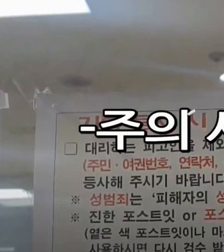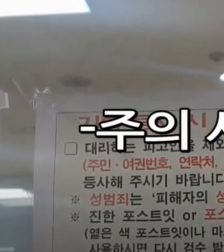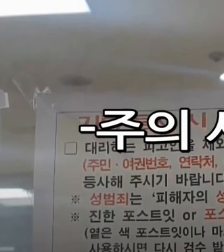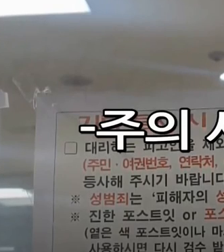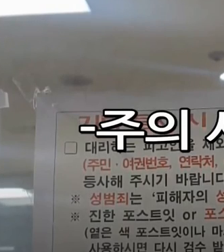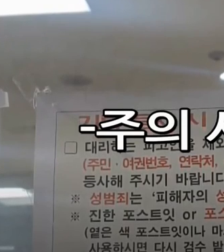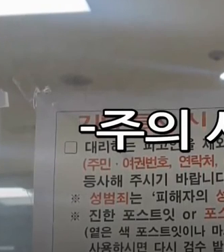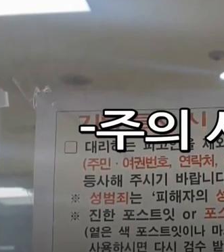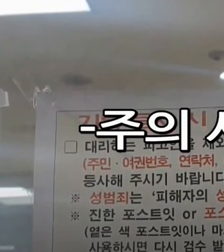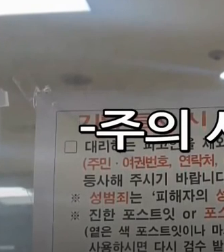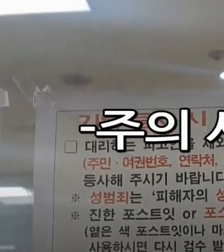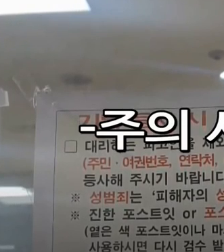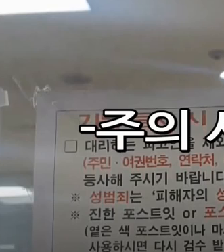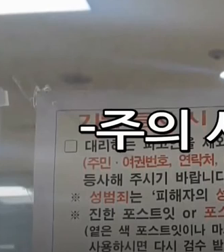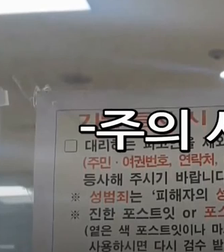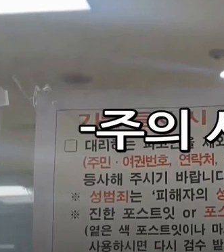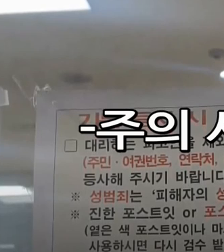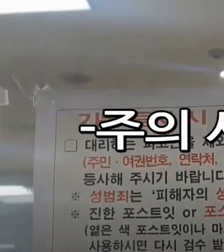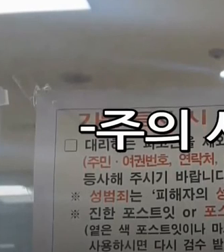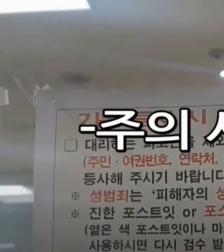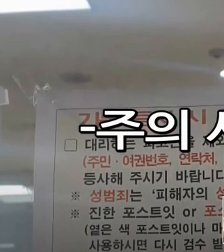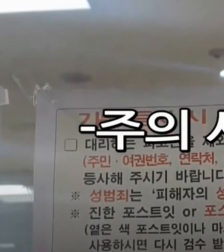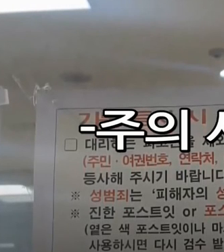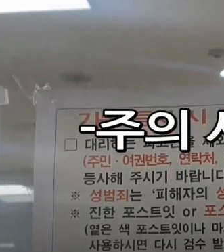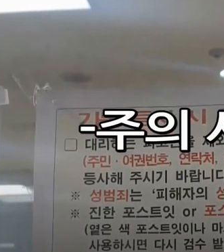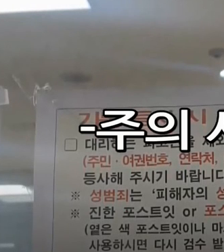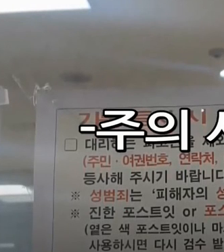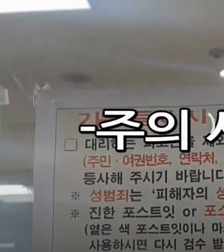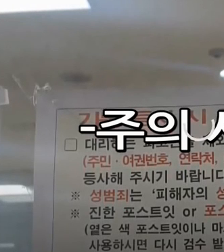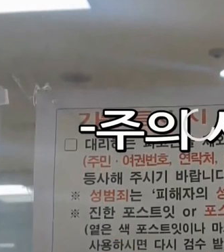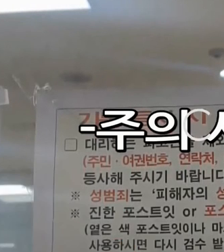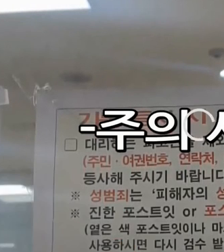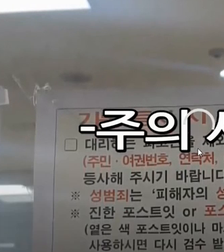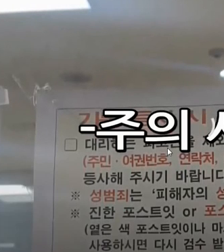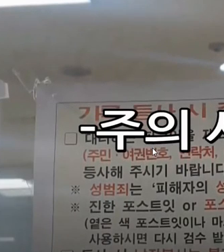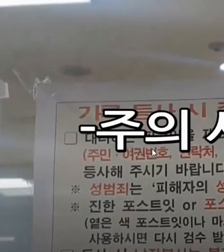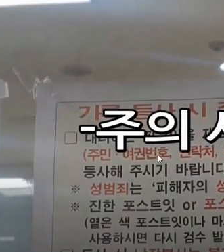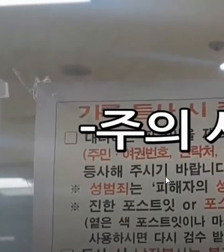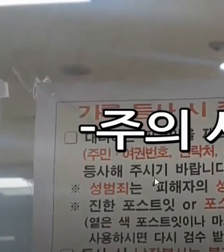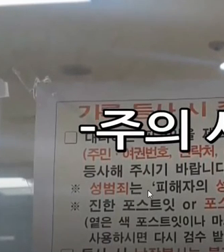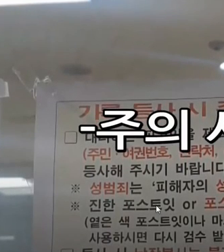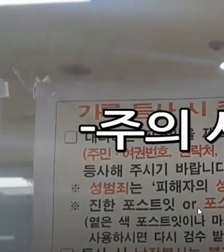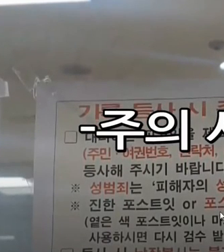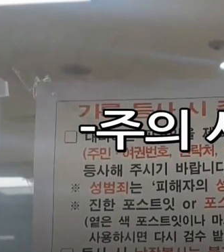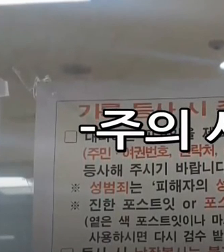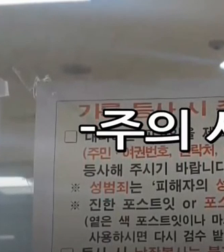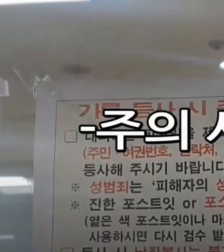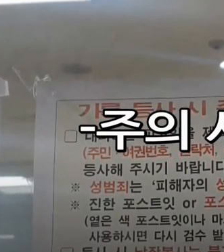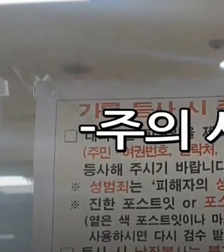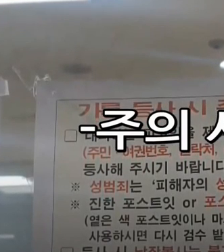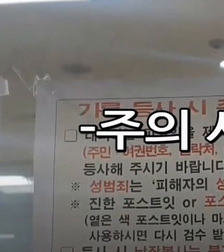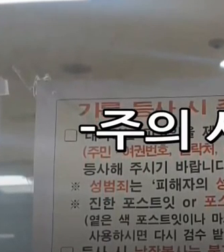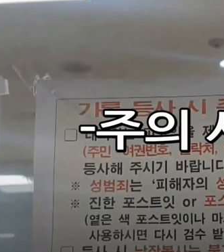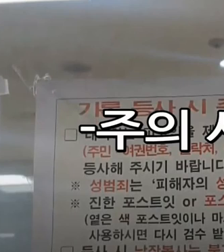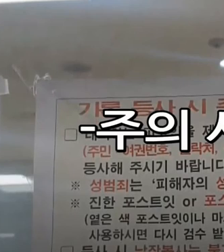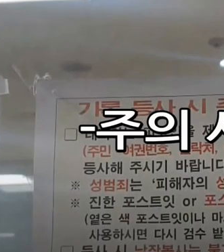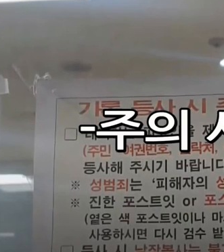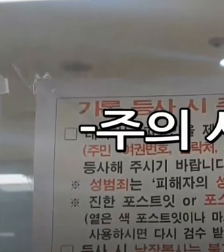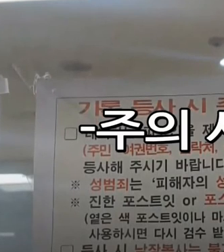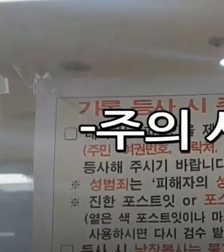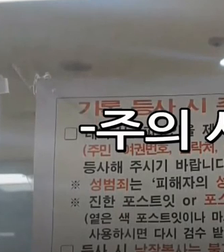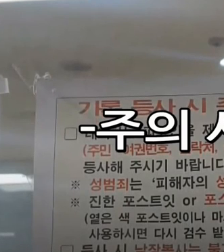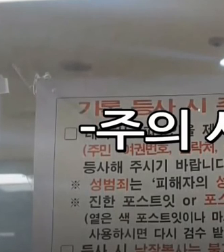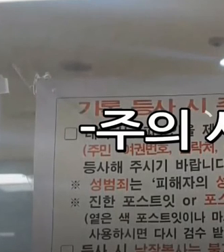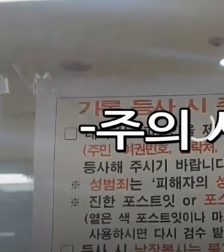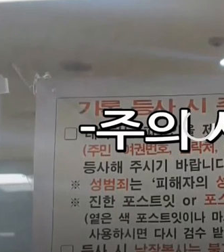이 사람의 인적 사안을 가려야 합니다. 처음 복사를 하시는 분들 중 원본에 가리는 경우가 있는데